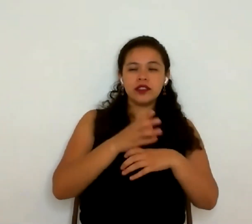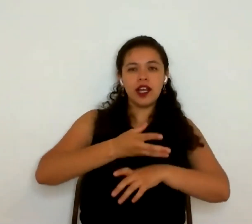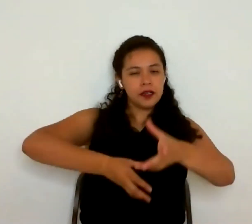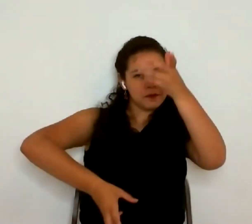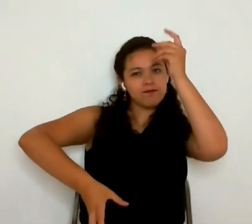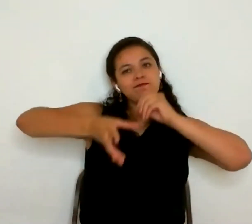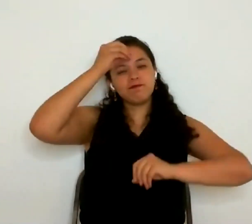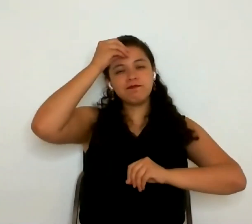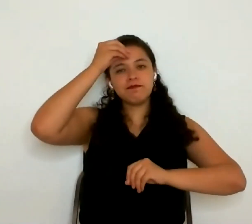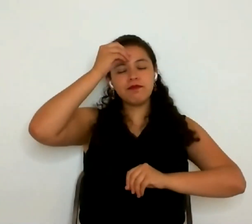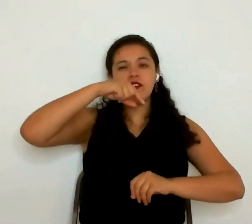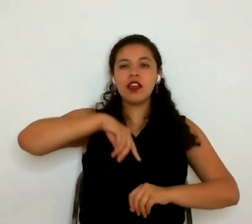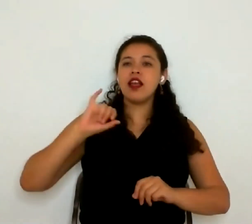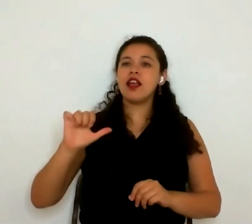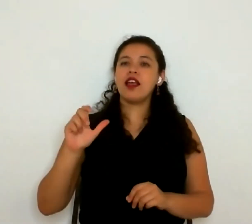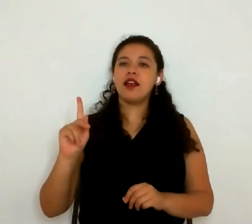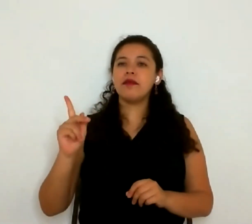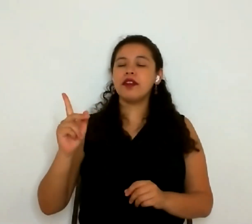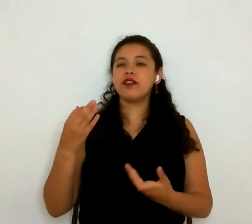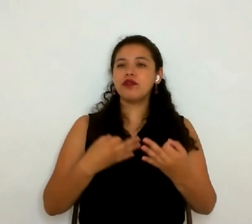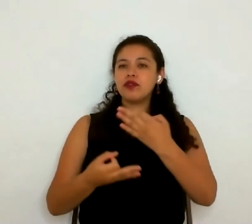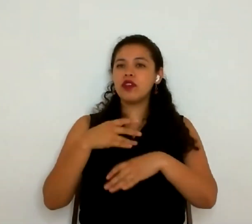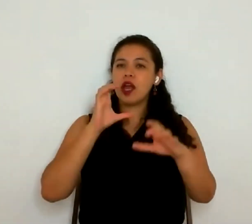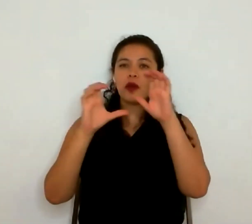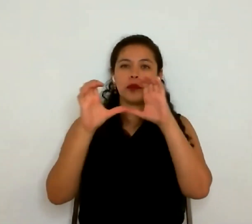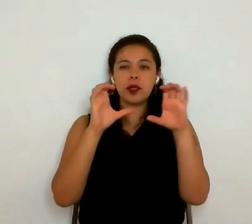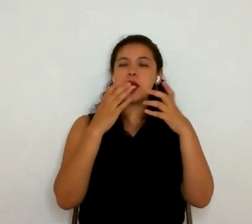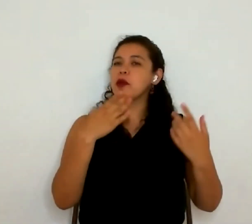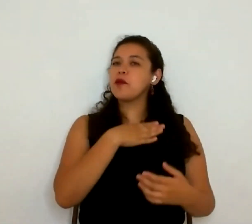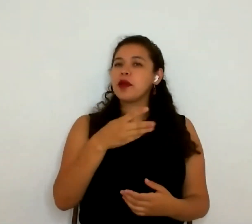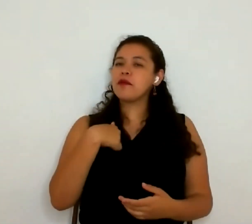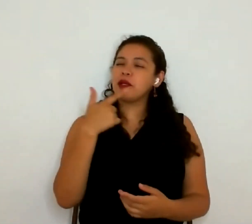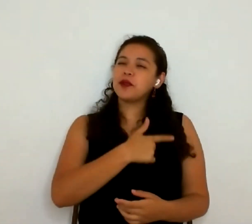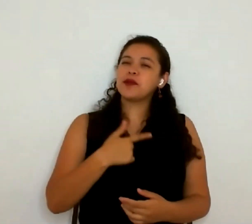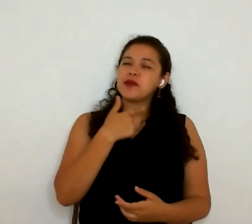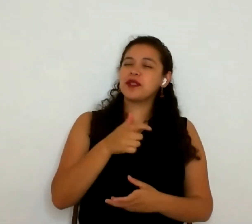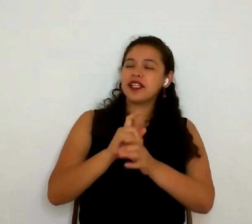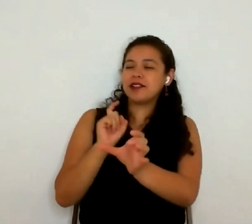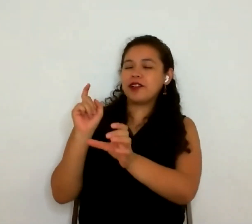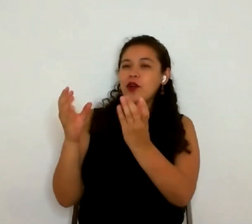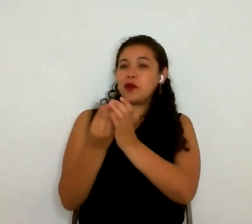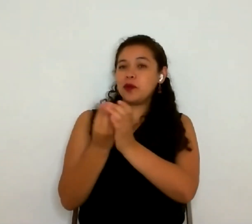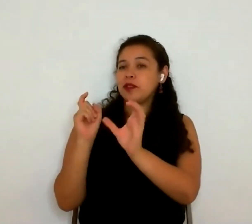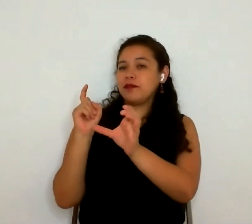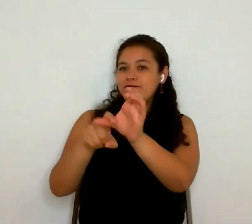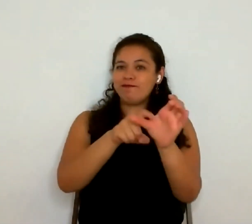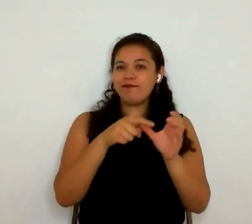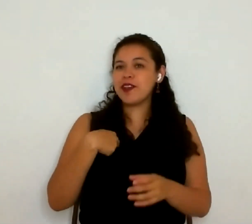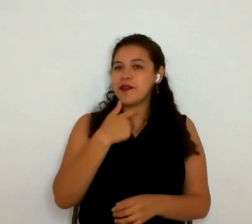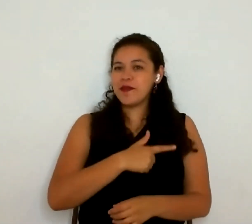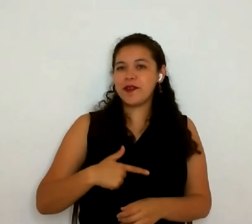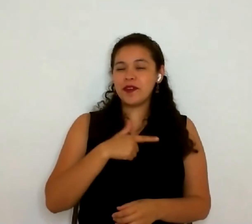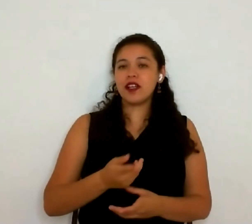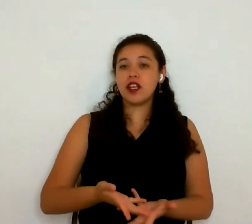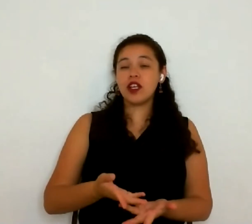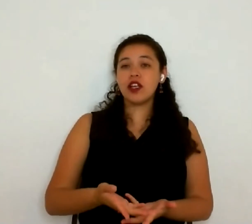todos en la cia pues nos mantengamos la misma comunicación entonces por eso me gusta mucho conectarme estos cursos porque creo que ustedes